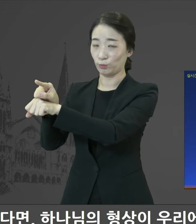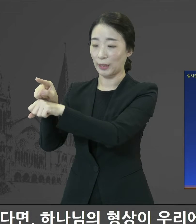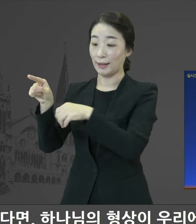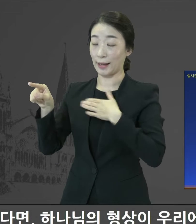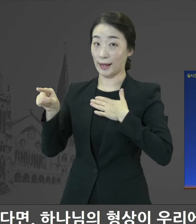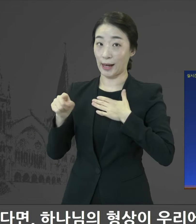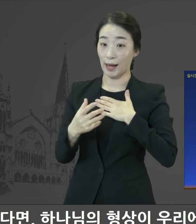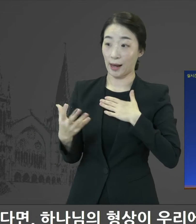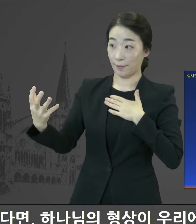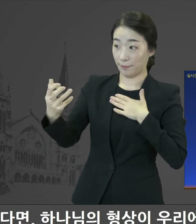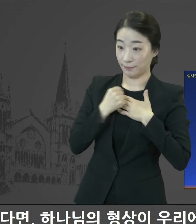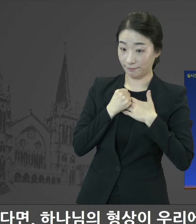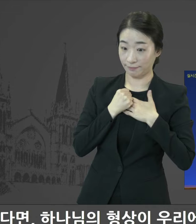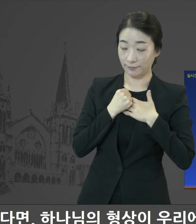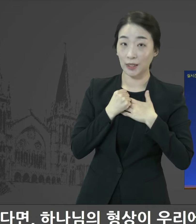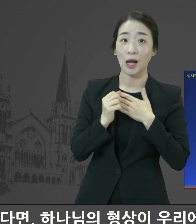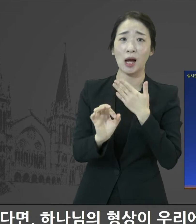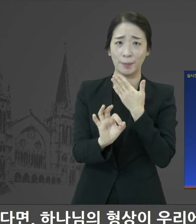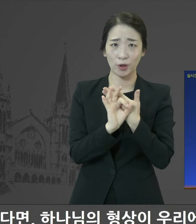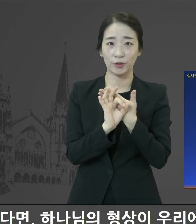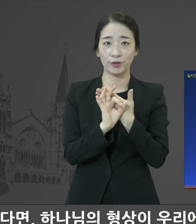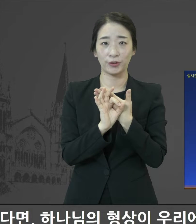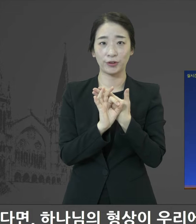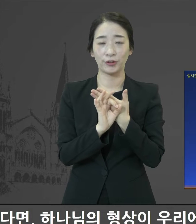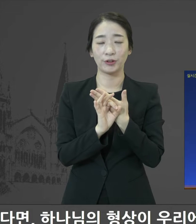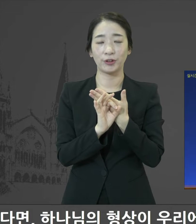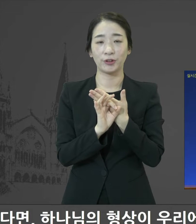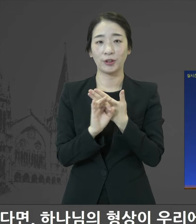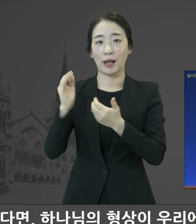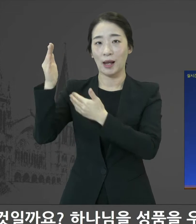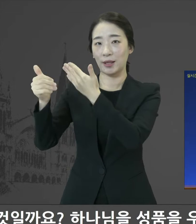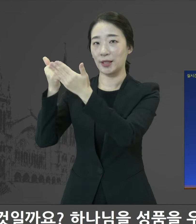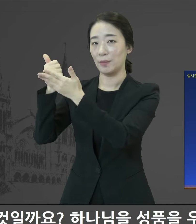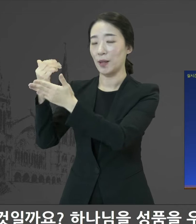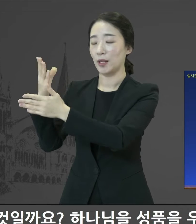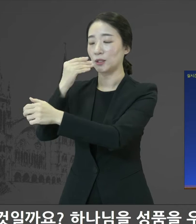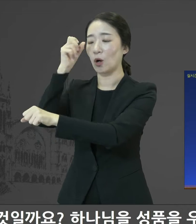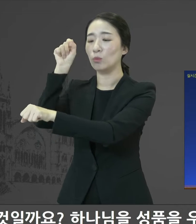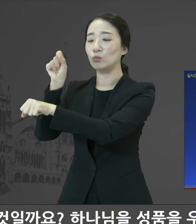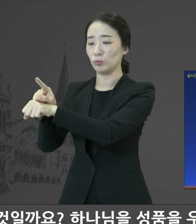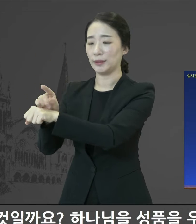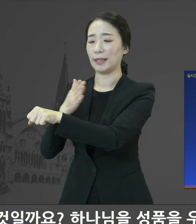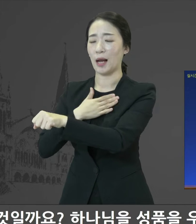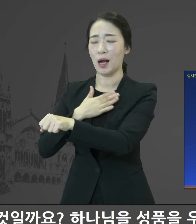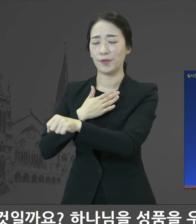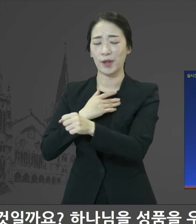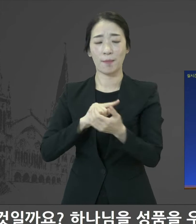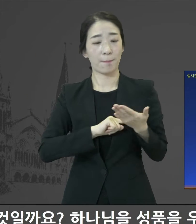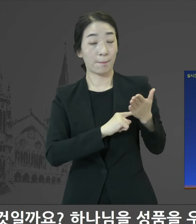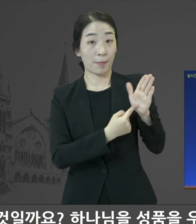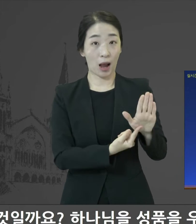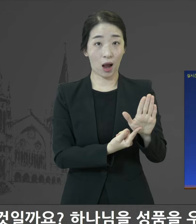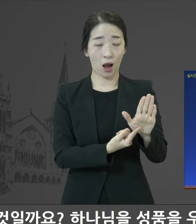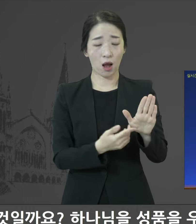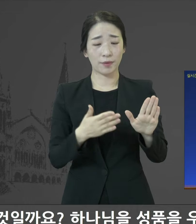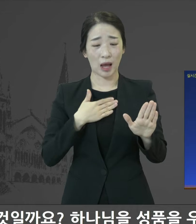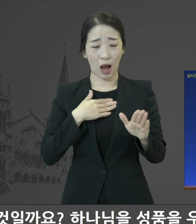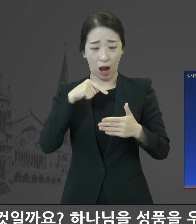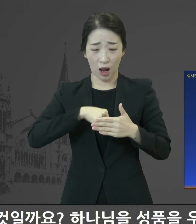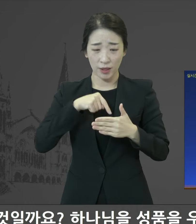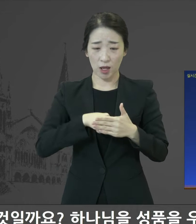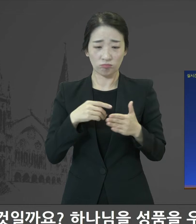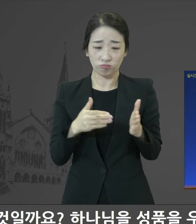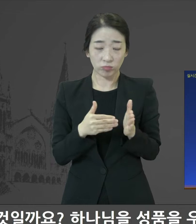때, 하나님의 성품이 우리에게 나타날 때, 그리고 그 하나님의 성품이 내 안에만 있는 것이 아니라